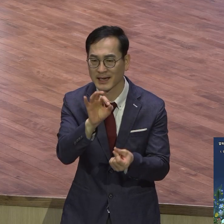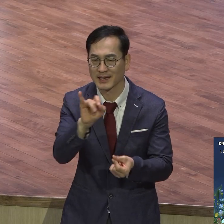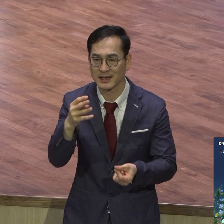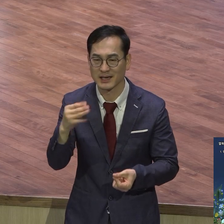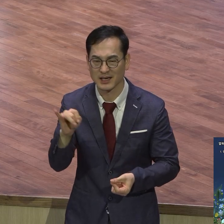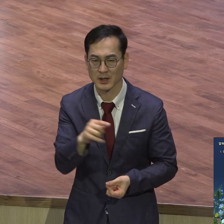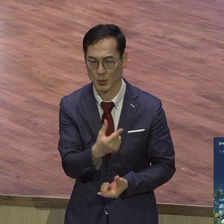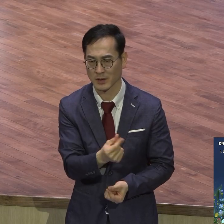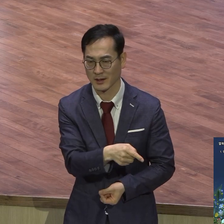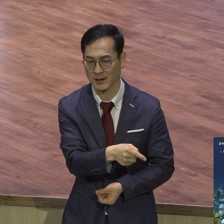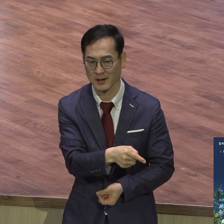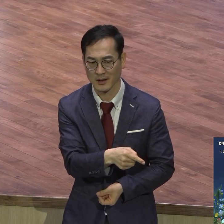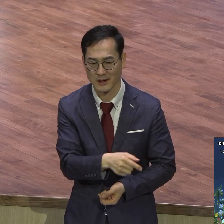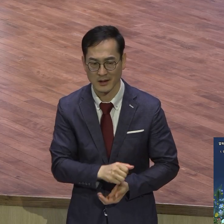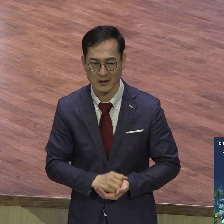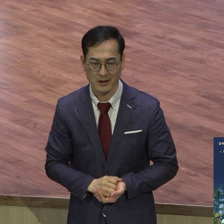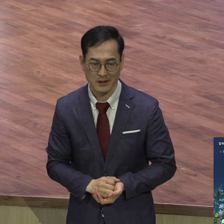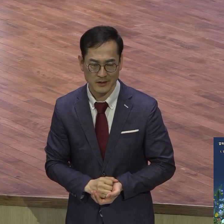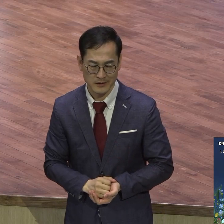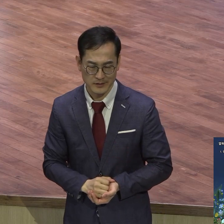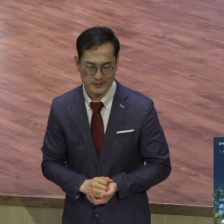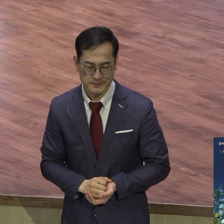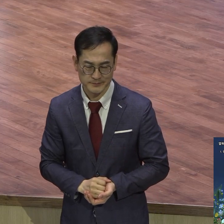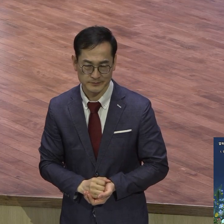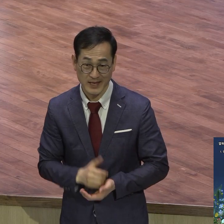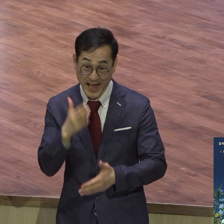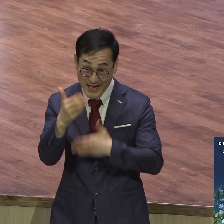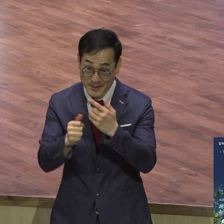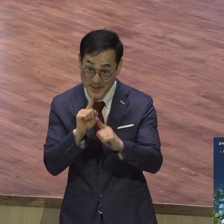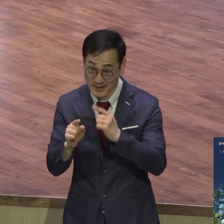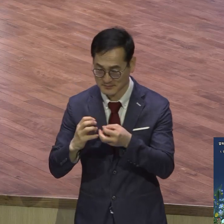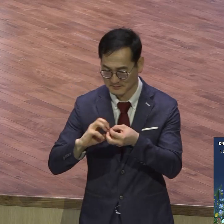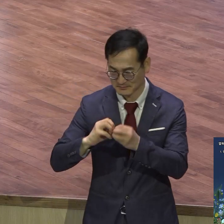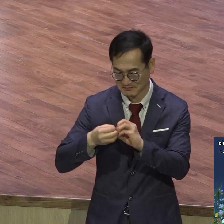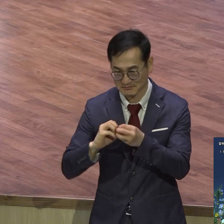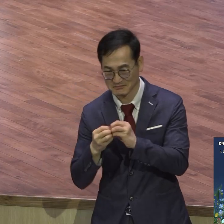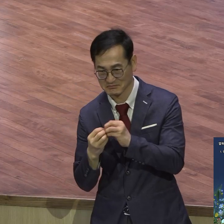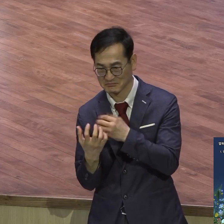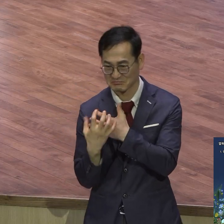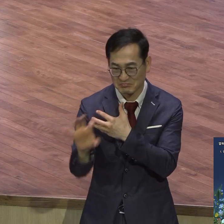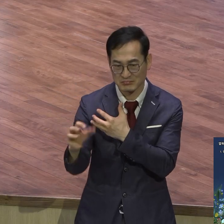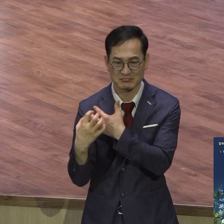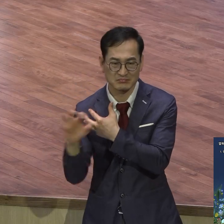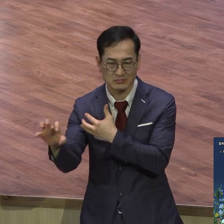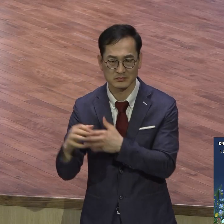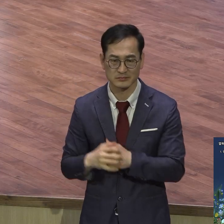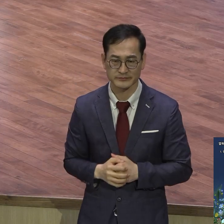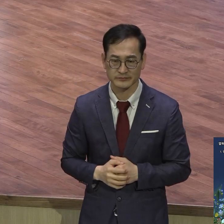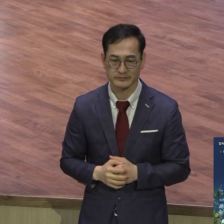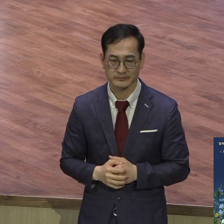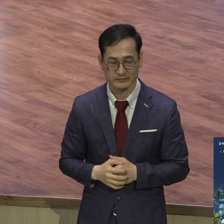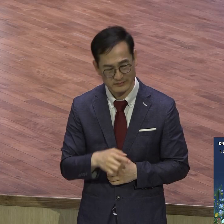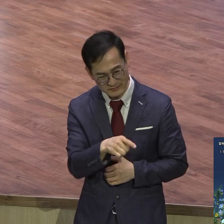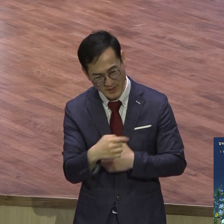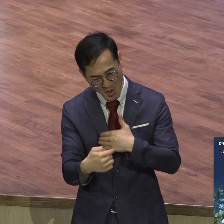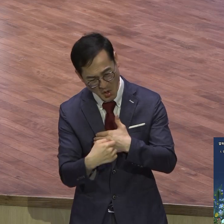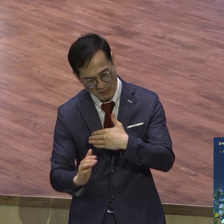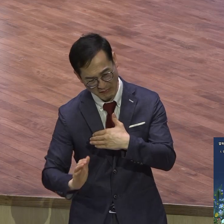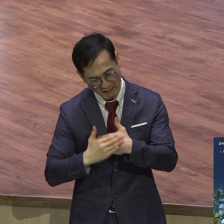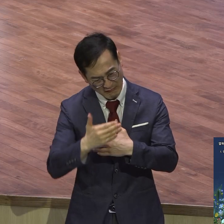이들이 얼마나 하나님 말씀을 왜곡했는지 이들을 향해서 예수님께서는 획칠한 무덤이라